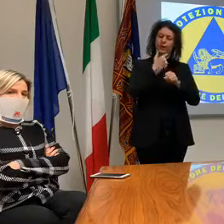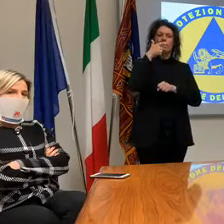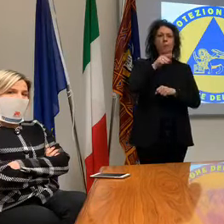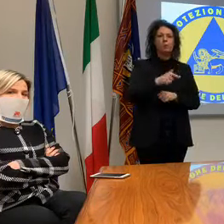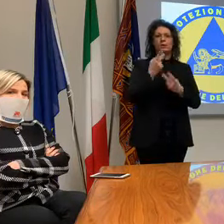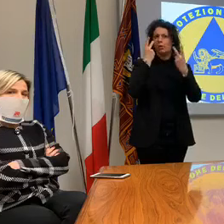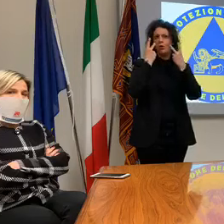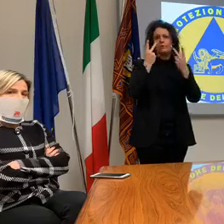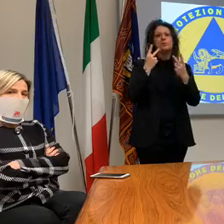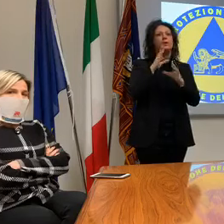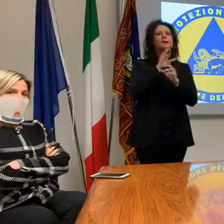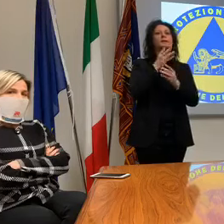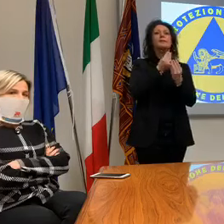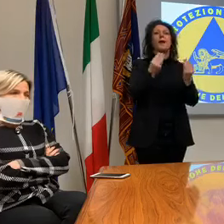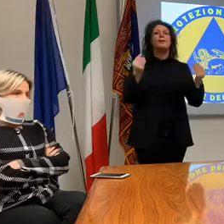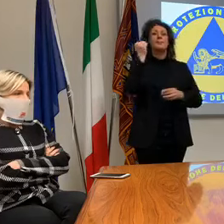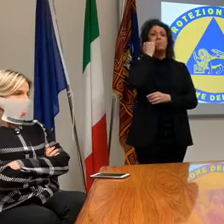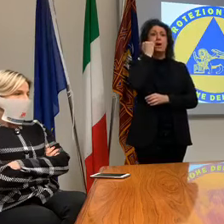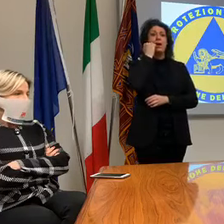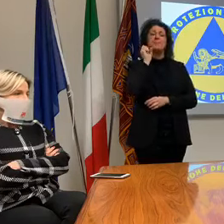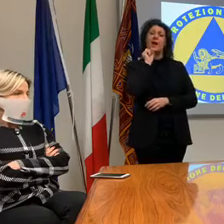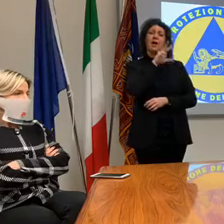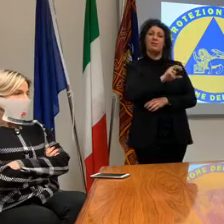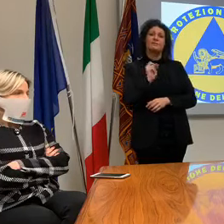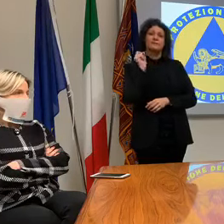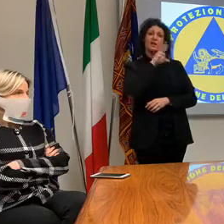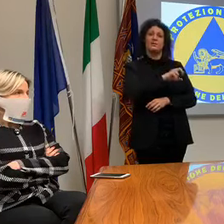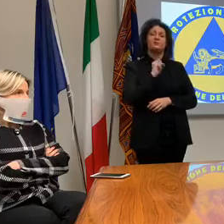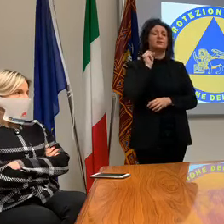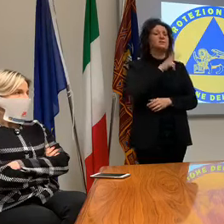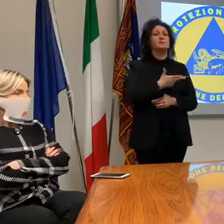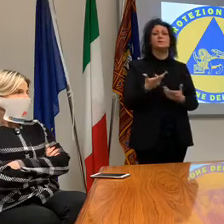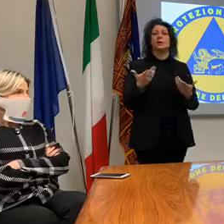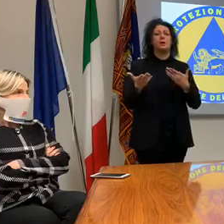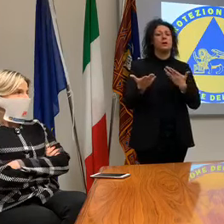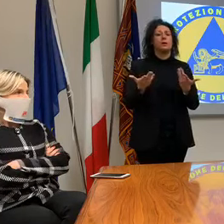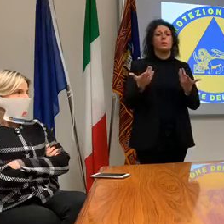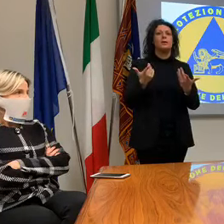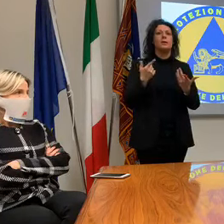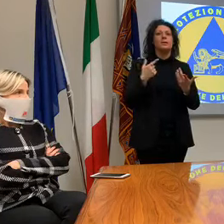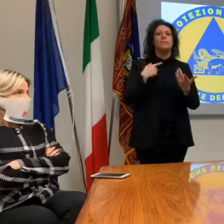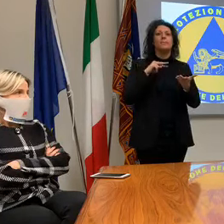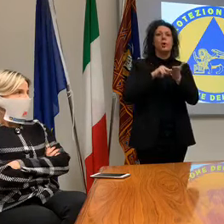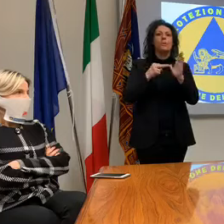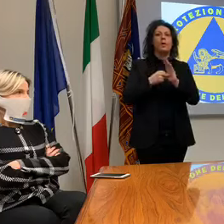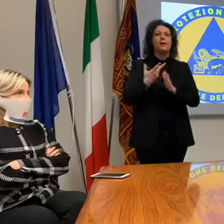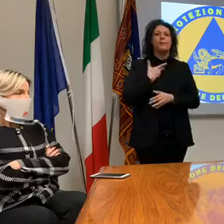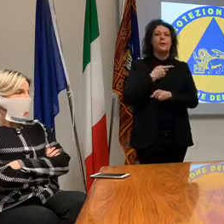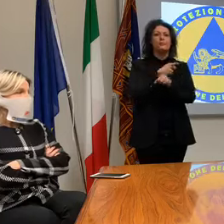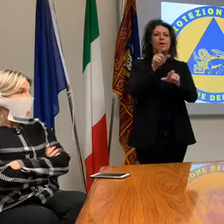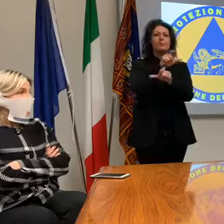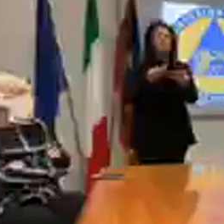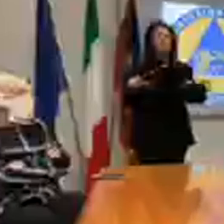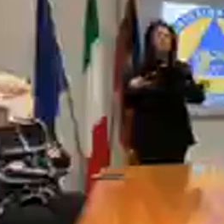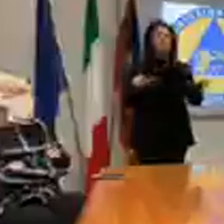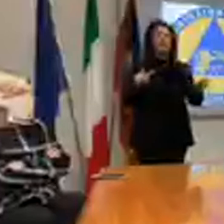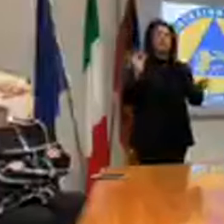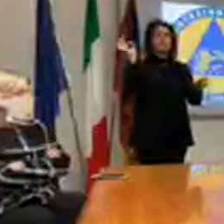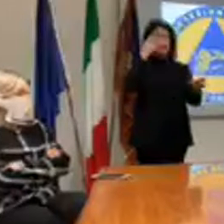cui penso che sia giusto adesso con i clinici capire, perché se il tema è che c'è una certificazione di una